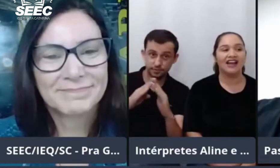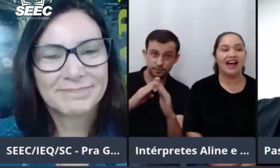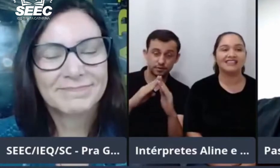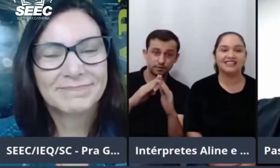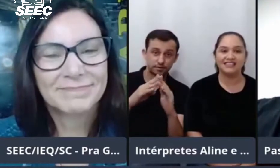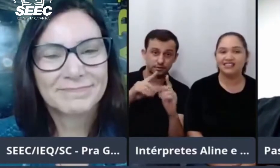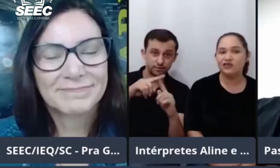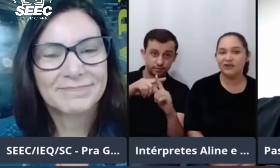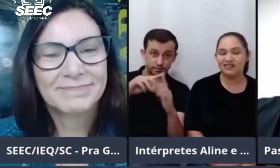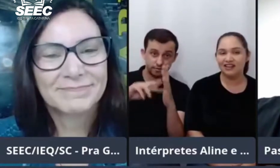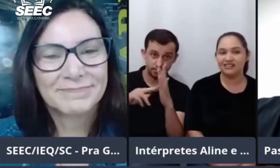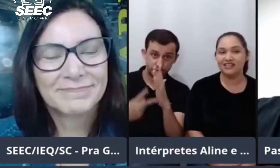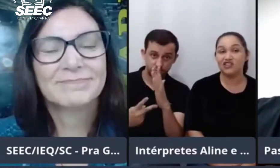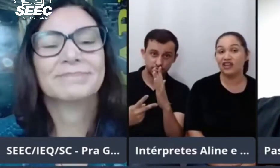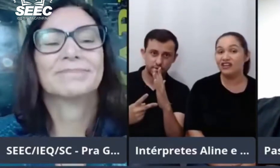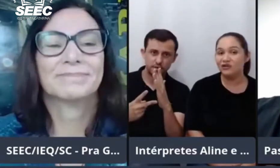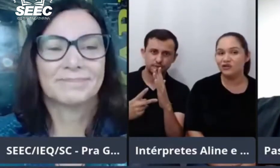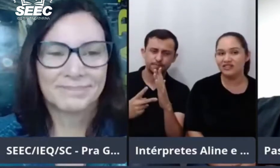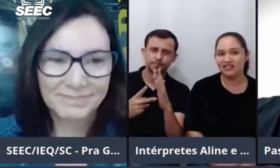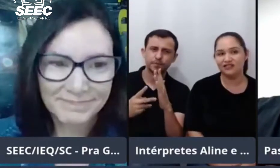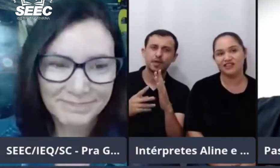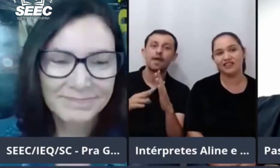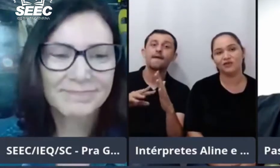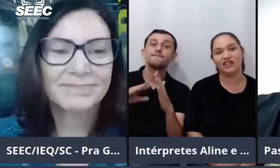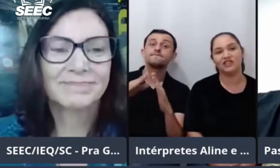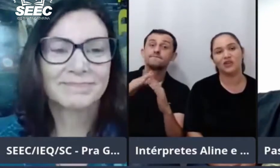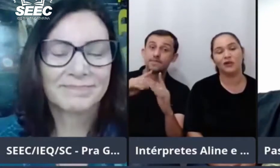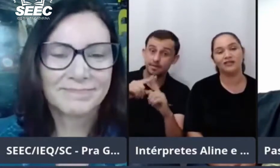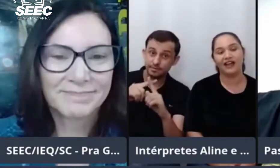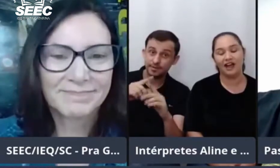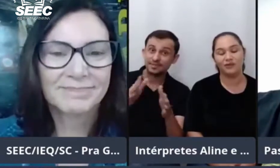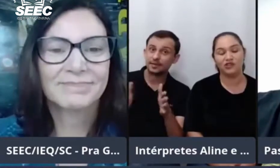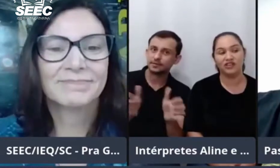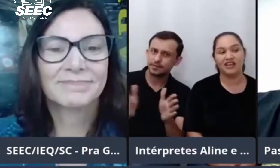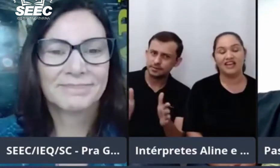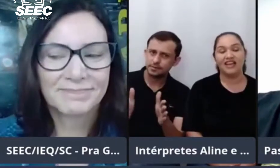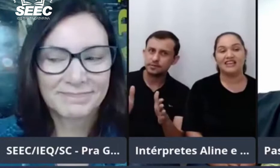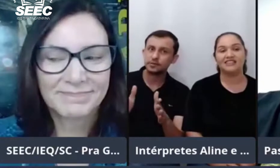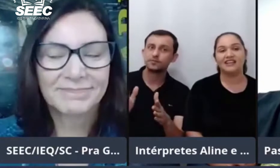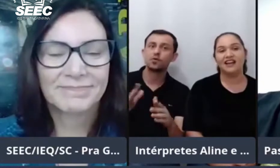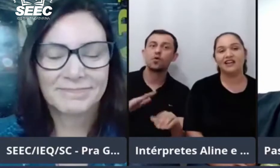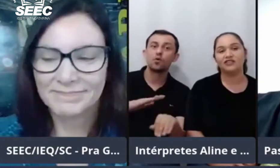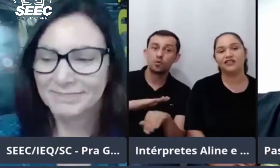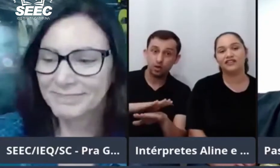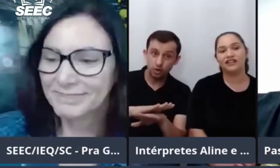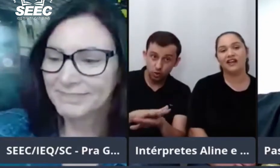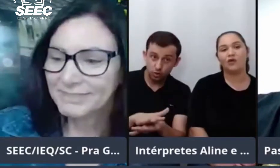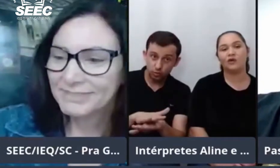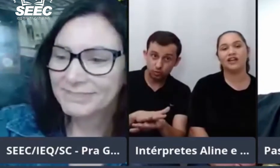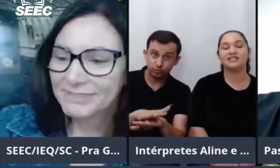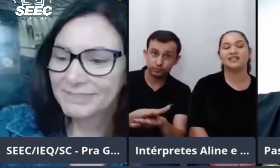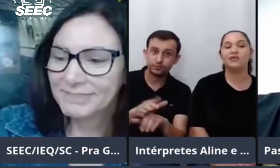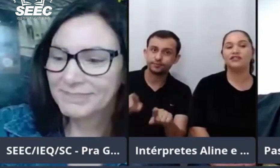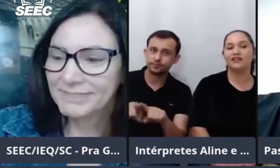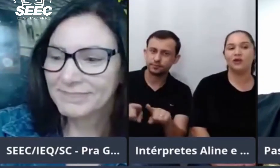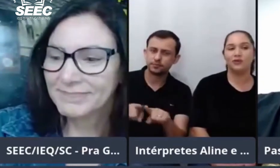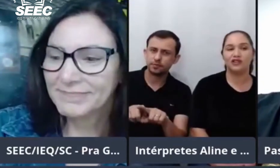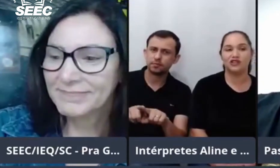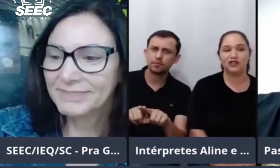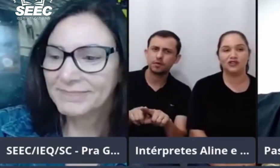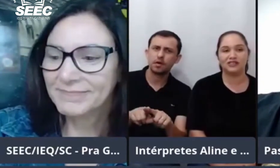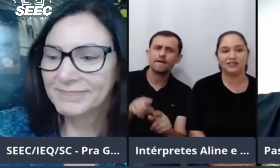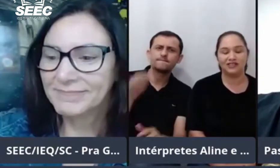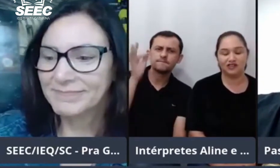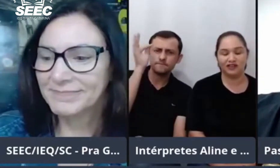só acessível, mas que ela seja inclusiva, que não tenha só o intérprete. E esse relato da Fran é algo que ela sempre falou